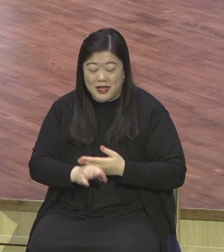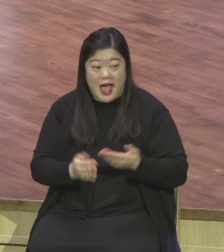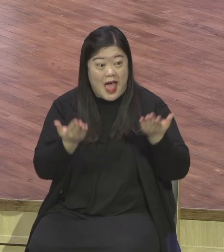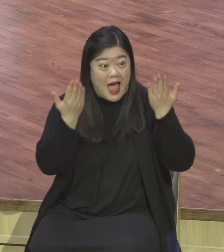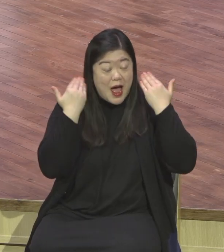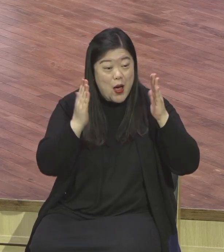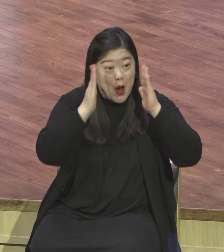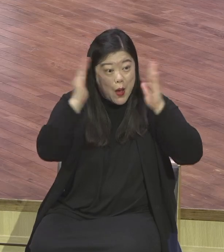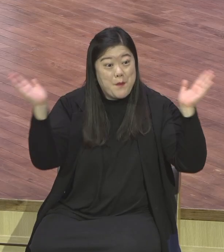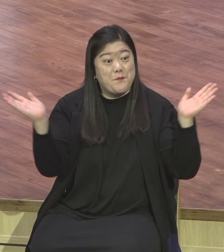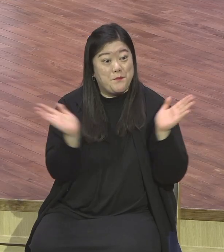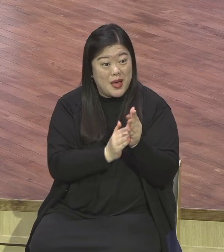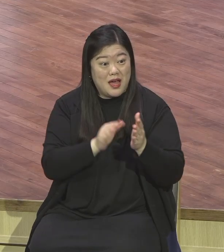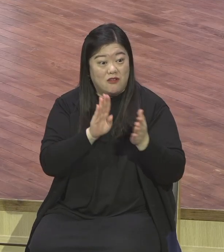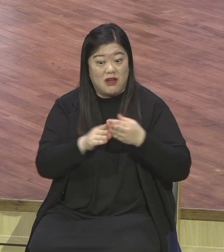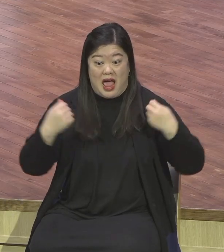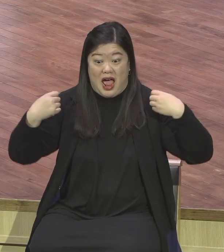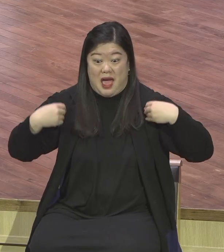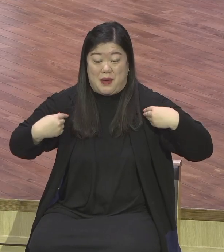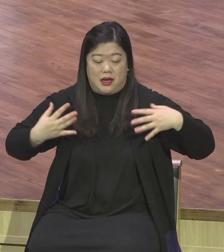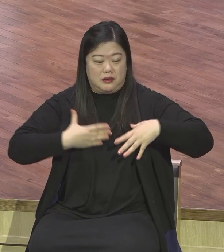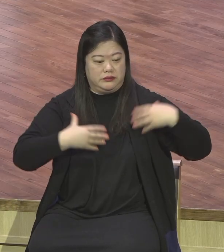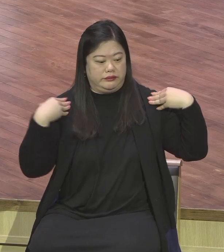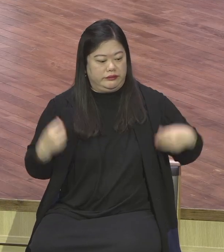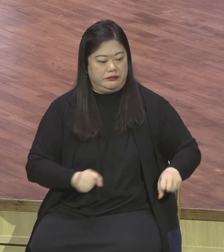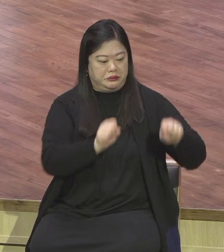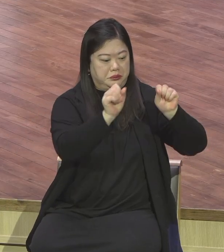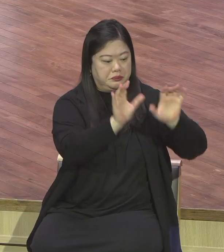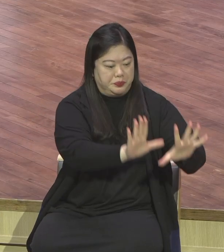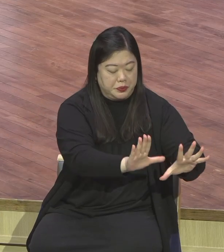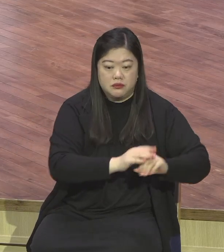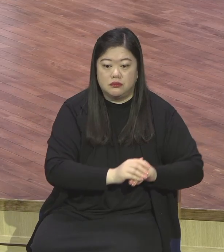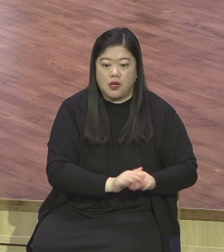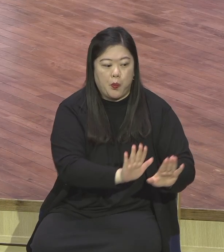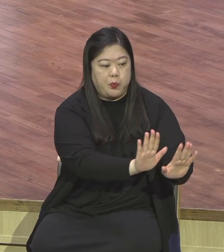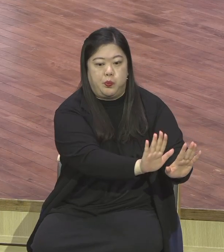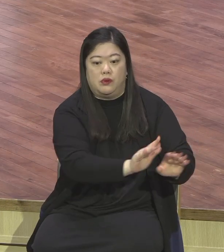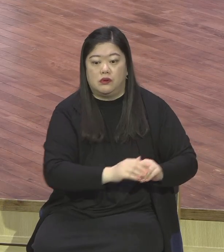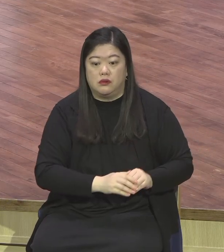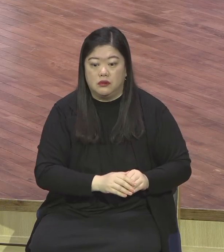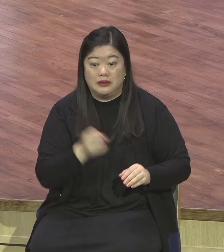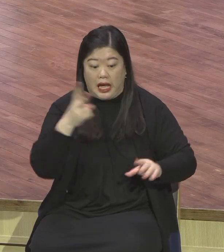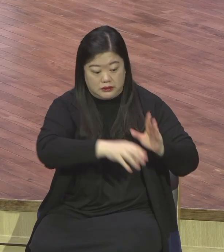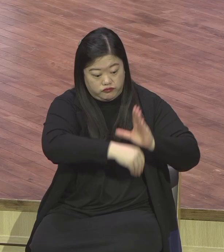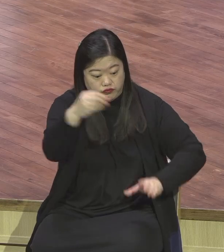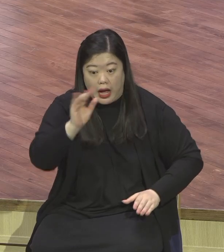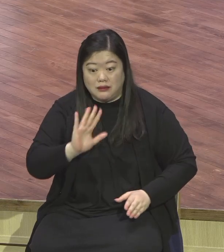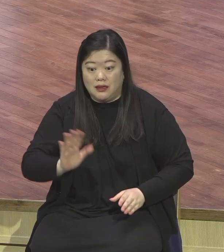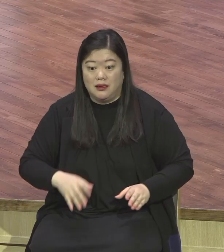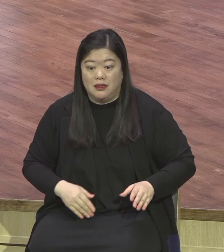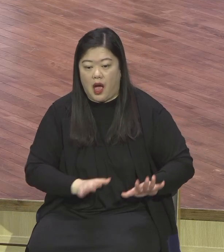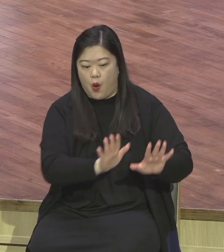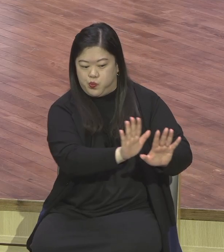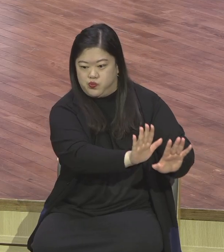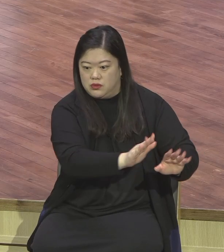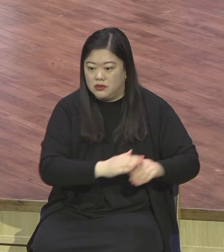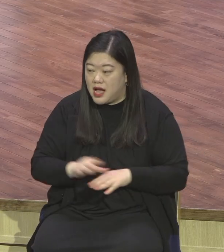배운 걸 그대로 다시 복습하는 애들 공부 다 잘하는 아이들 기억이 있으니까 영적인 삶 또